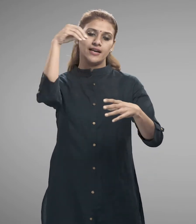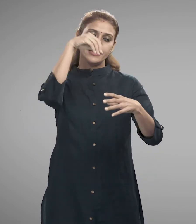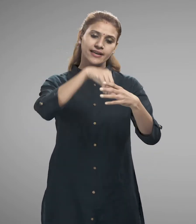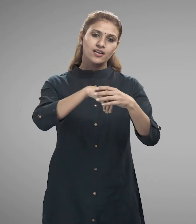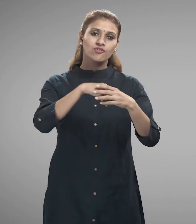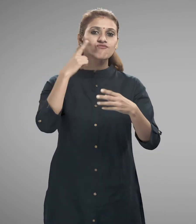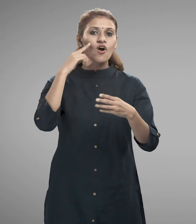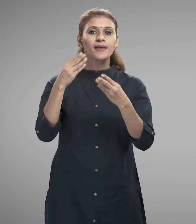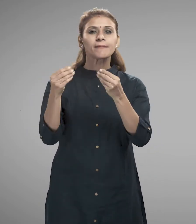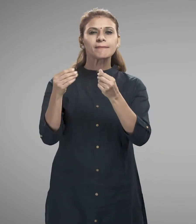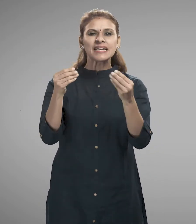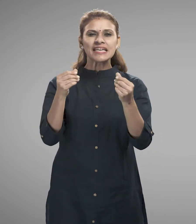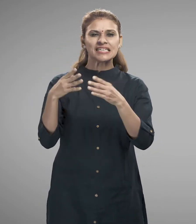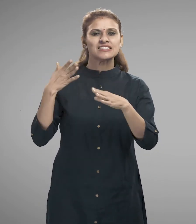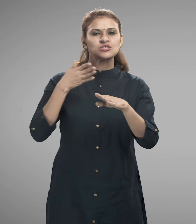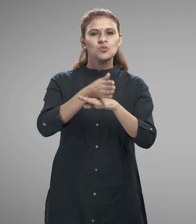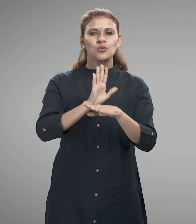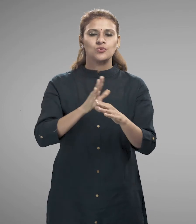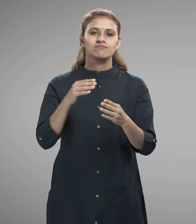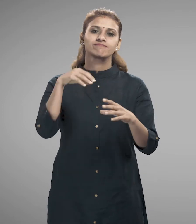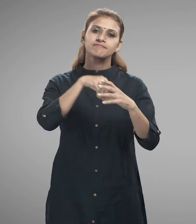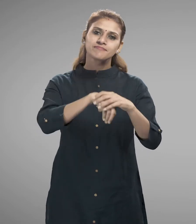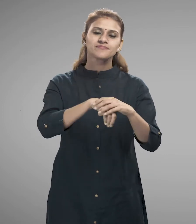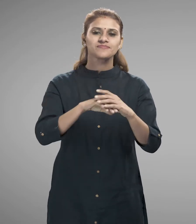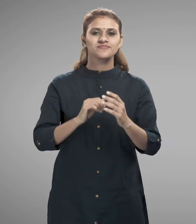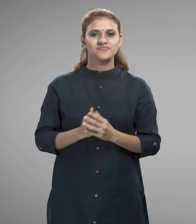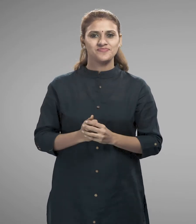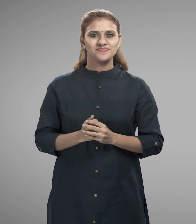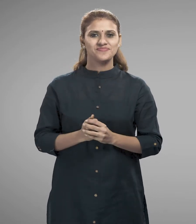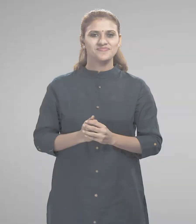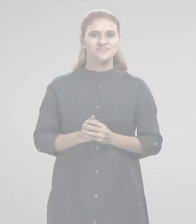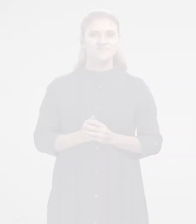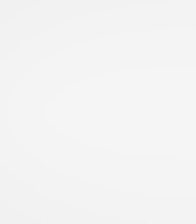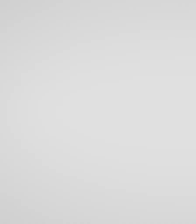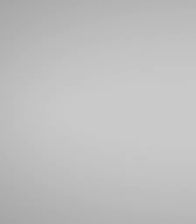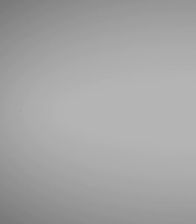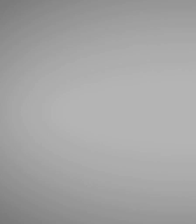कर उसे थैली में रखें ताकि उसमें गंदगी ना जा सके।